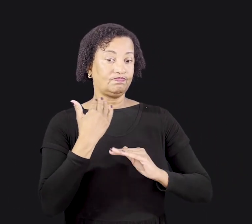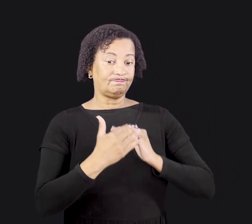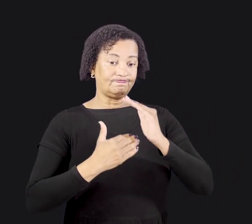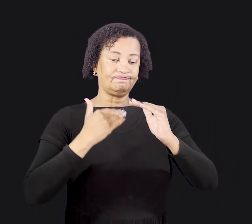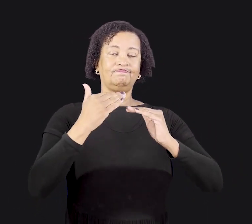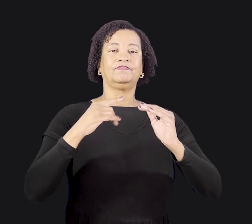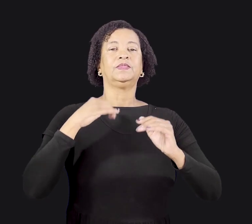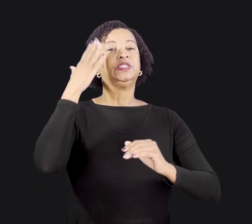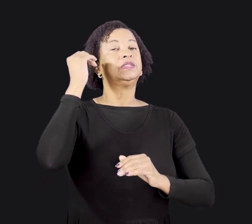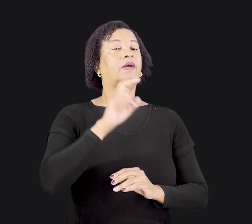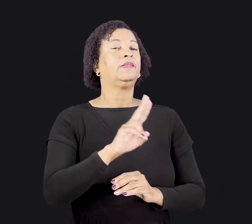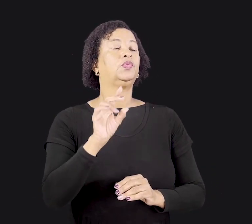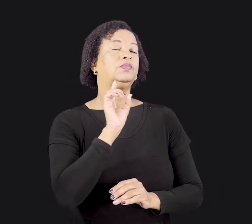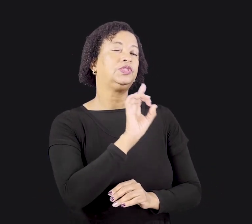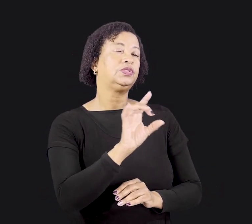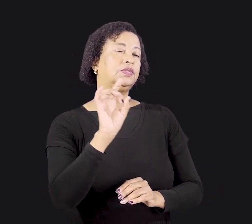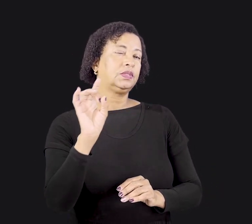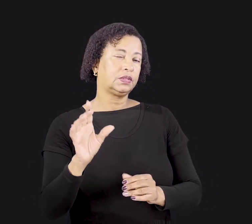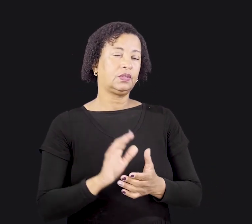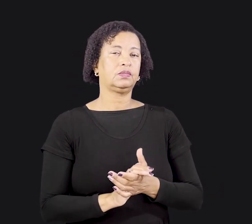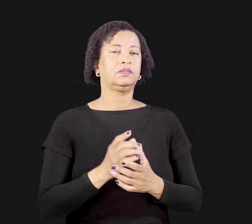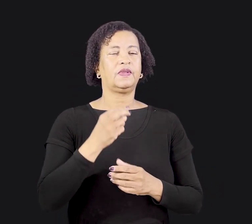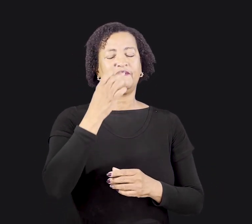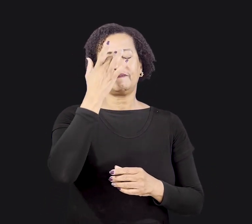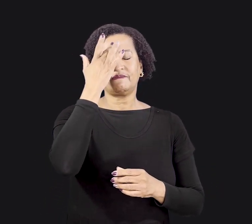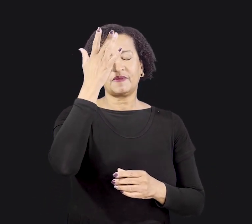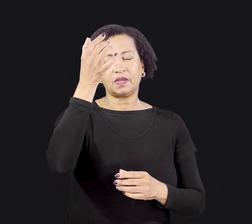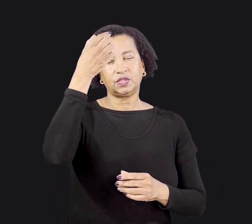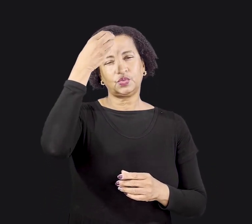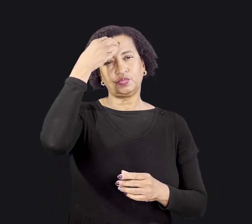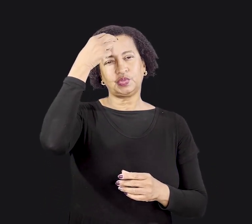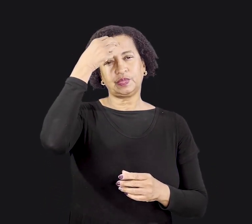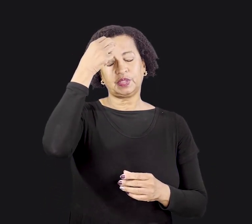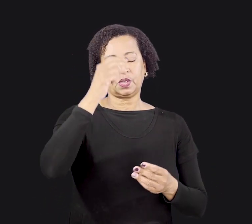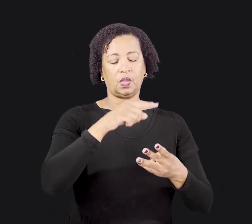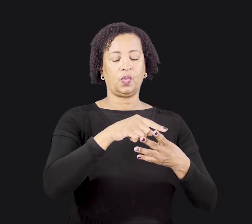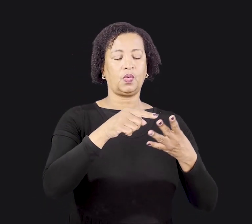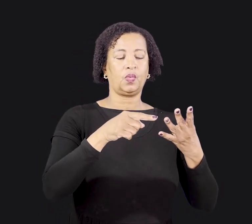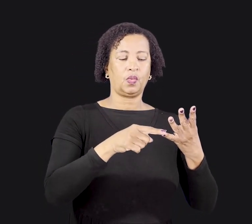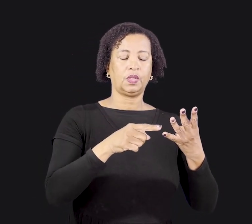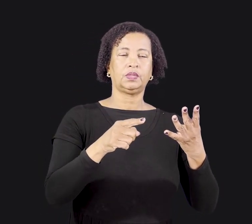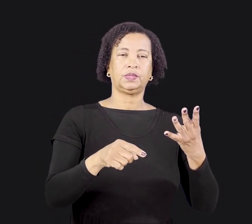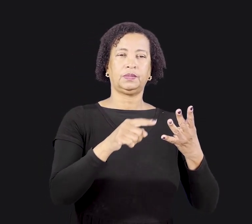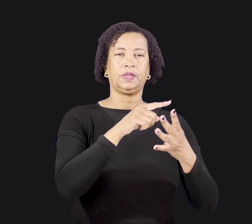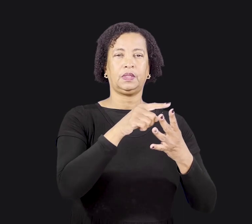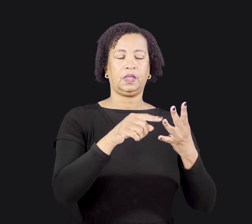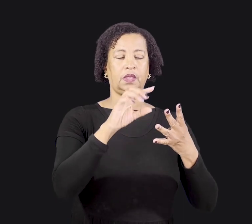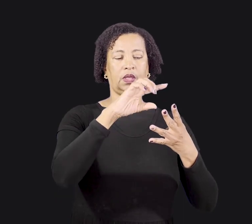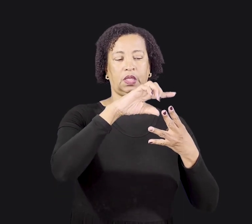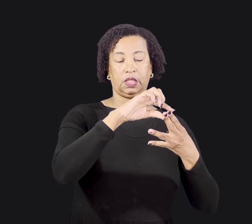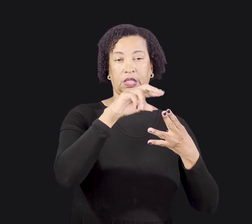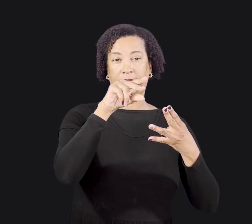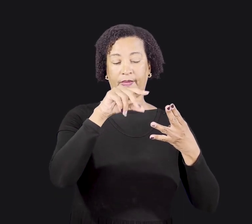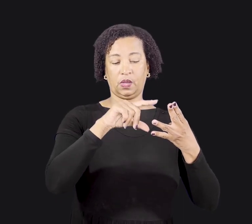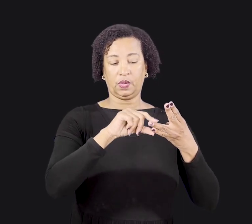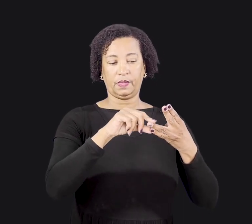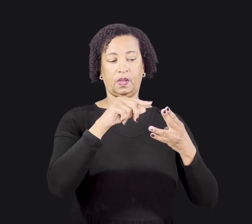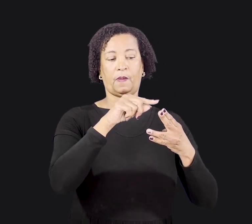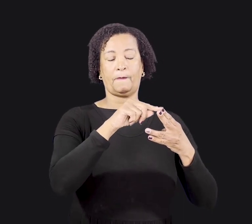os nomes deles? É fácil de memorizar. Os 4 primeiros são 2 pares de irmãos, Pedro e